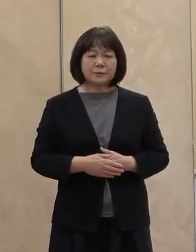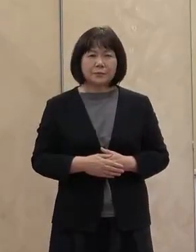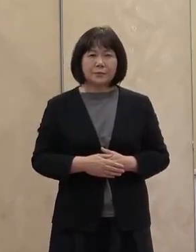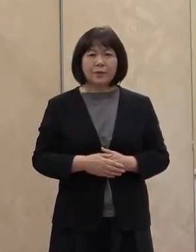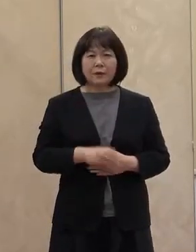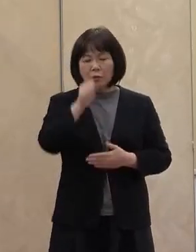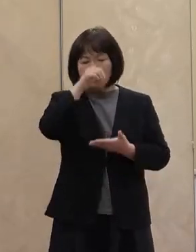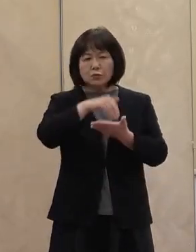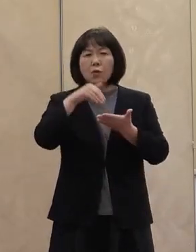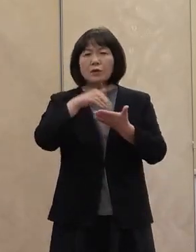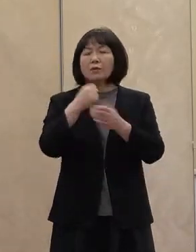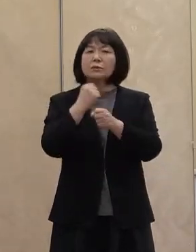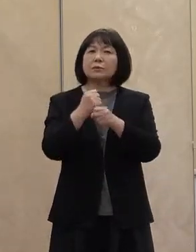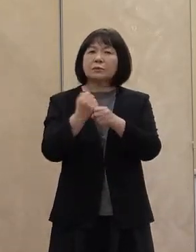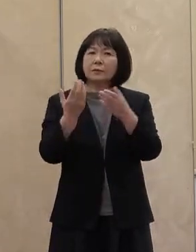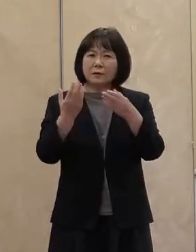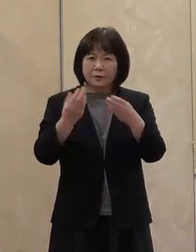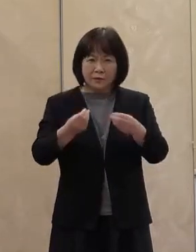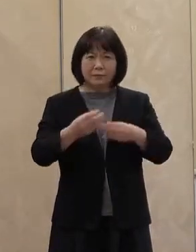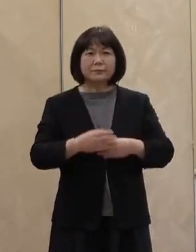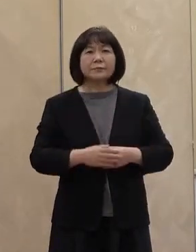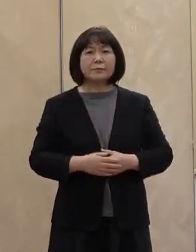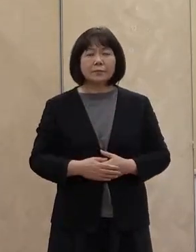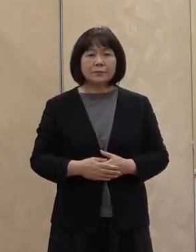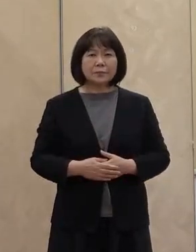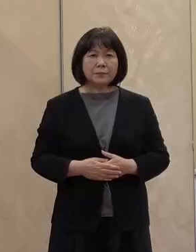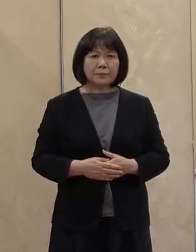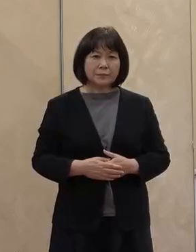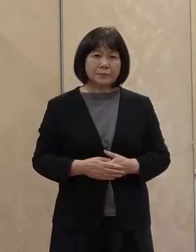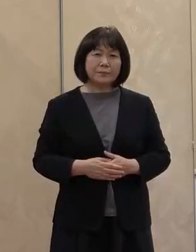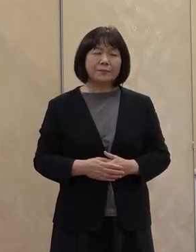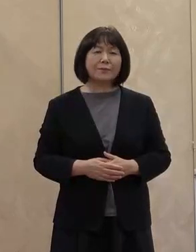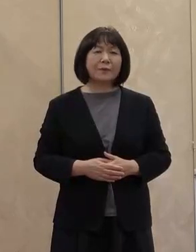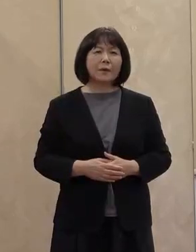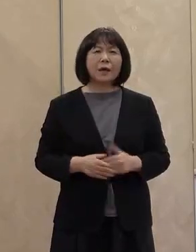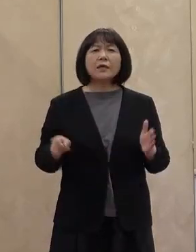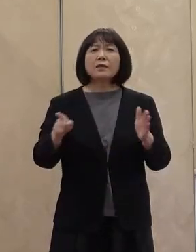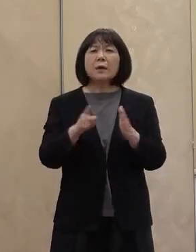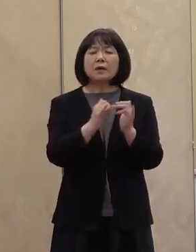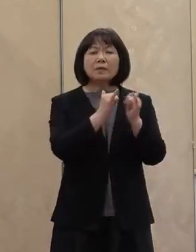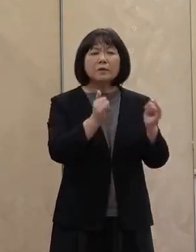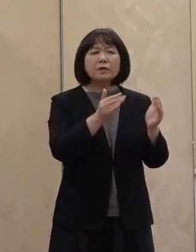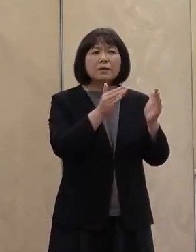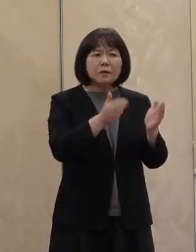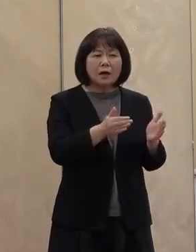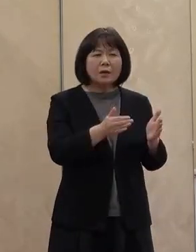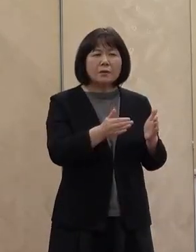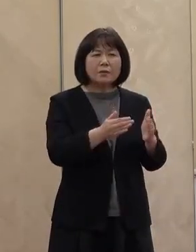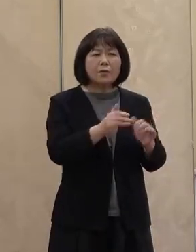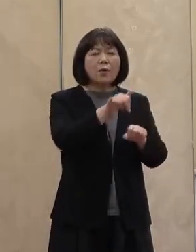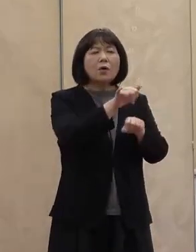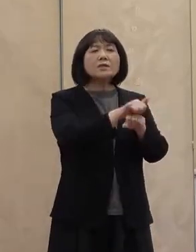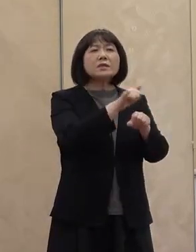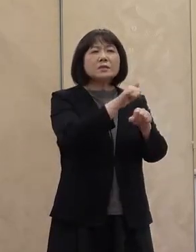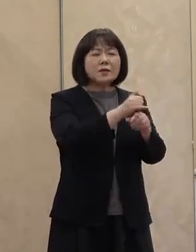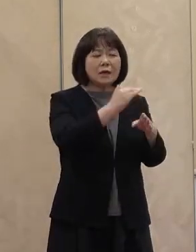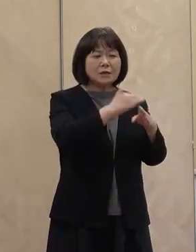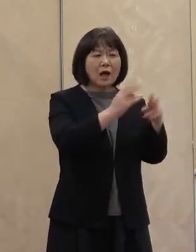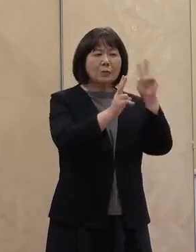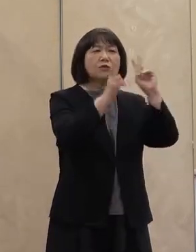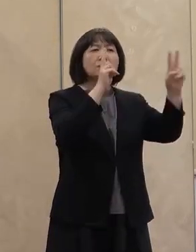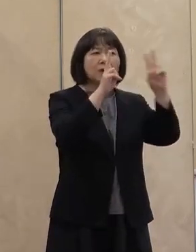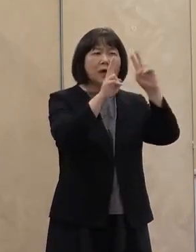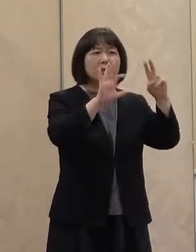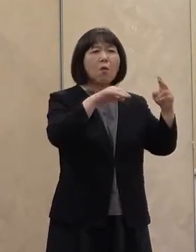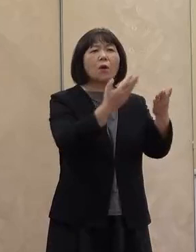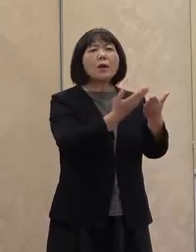ういう予算組みをしたということです。これも今まで民間の人材サービス会社はある意味有料でやってる